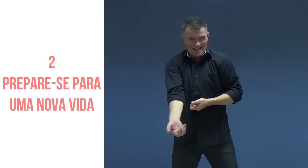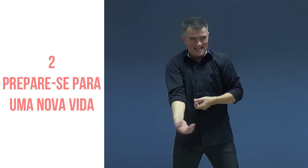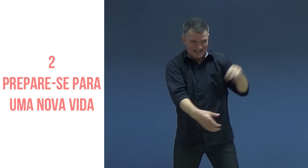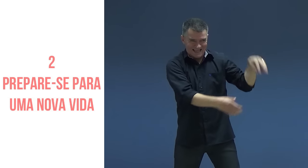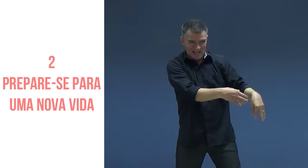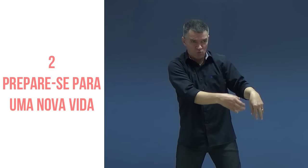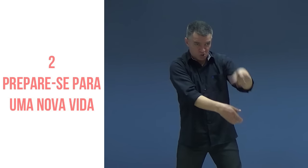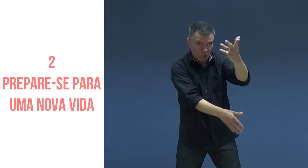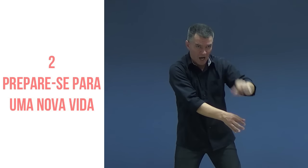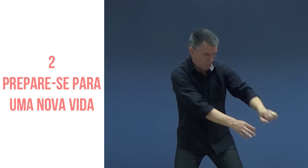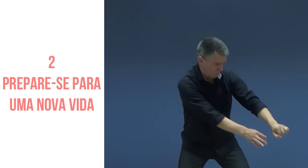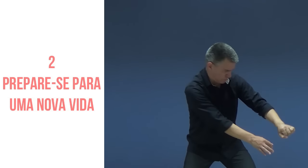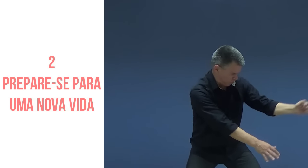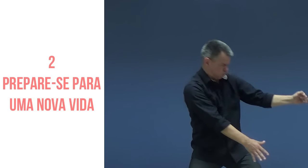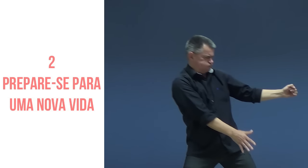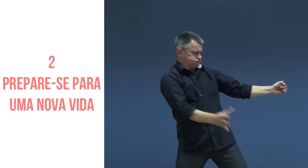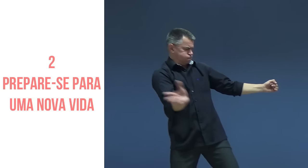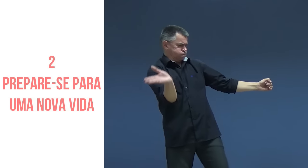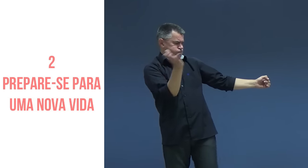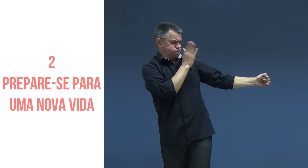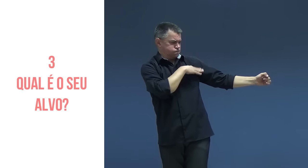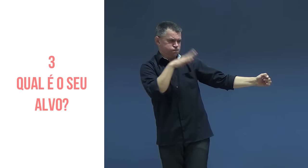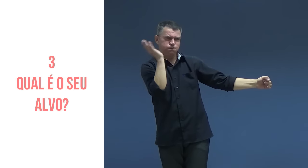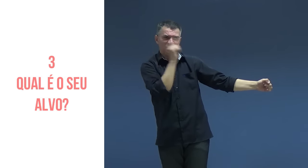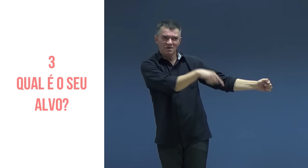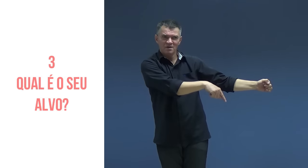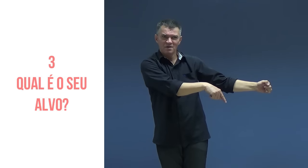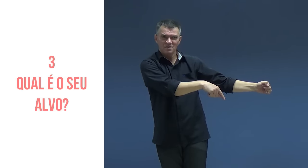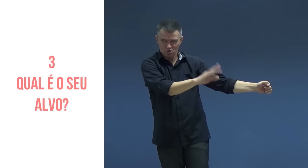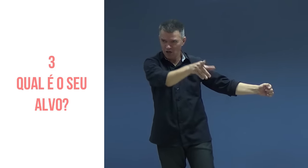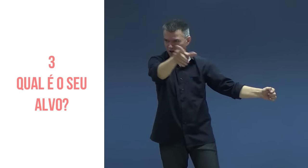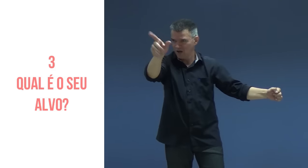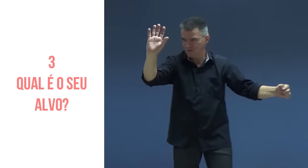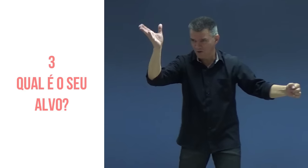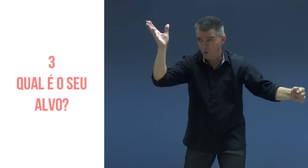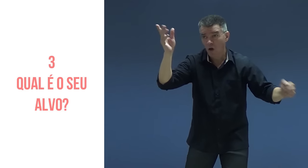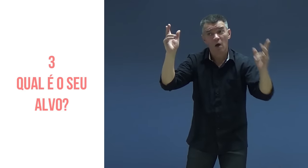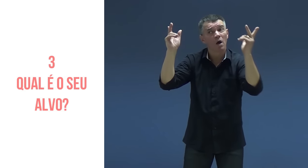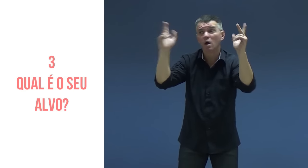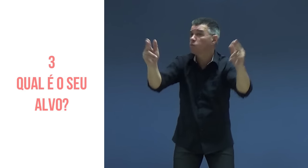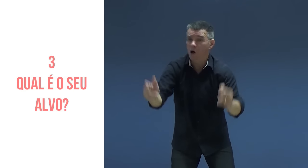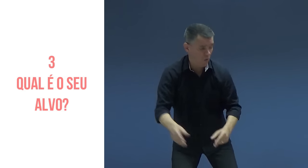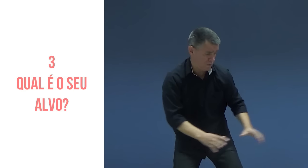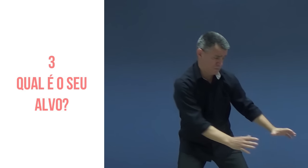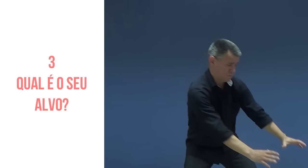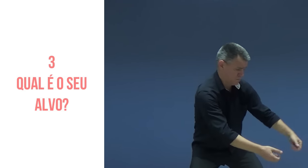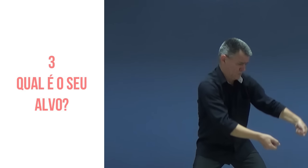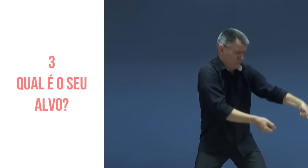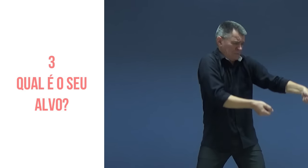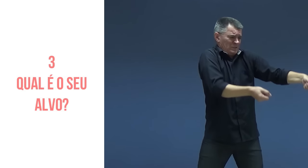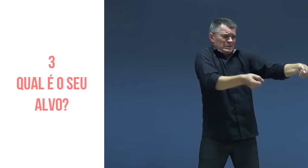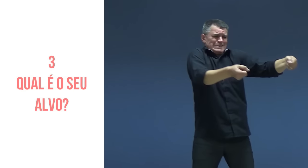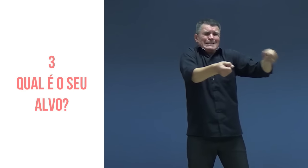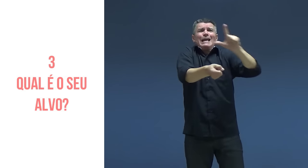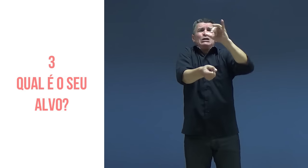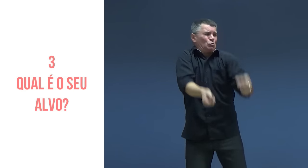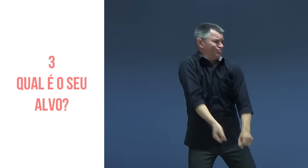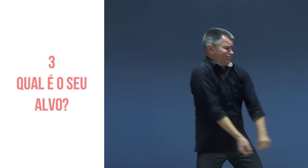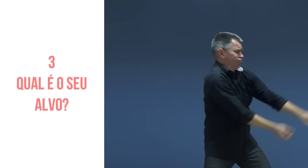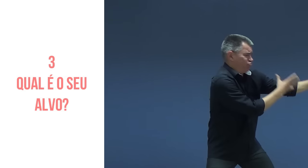fome? Conhece? Você já abriu lá pra ver como é que é? Nossa, deu muita coisa lá dentro, não é verdade? É igual teu coração. Nossa,